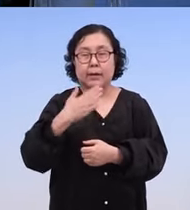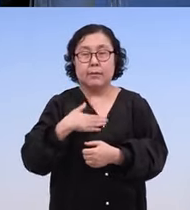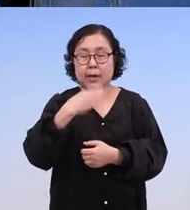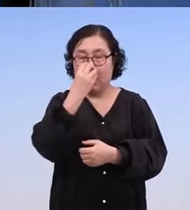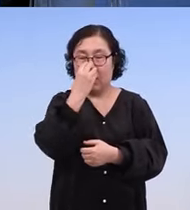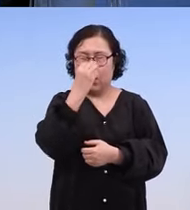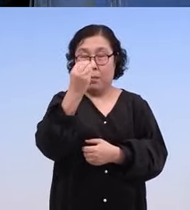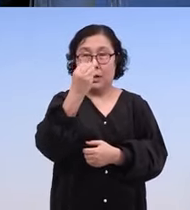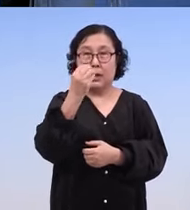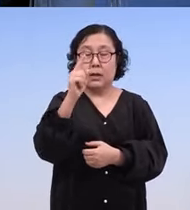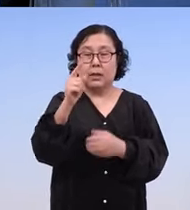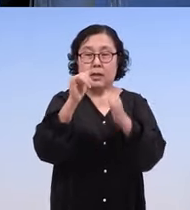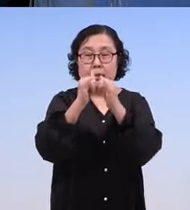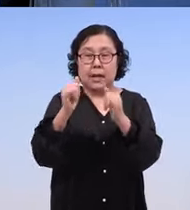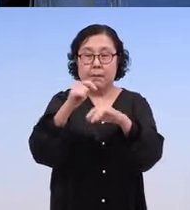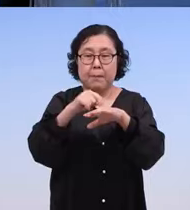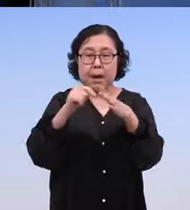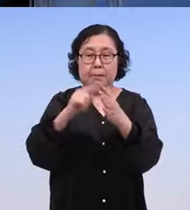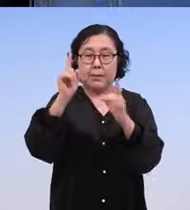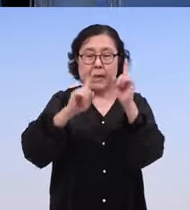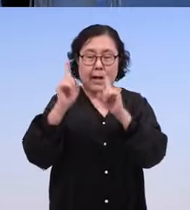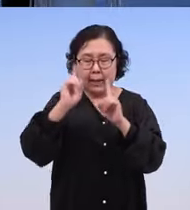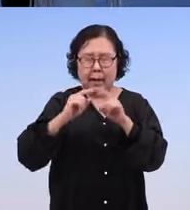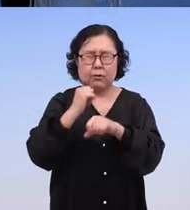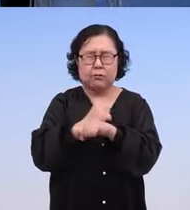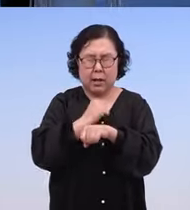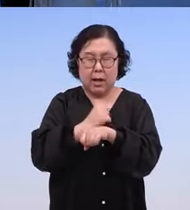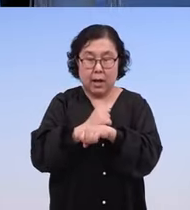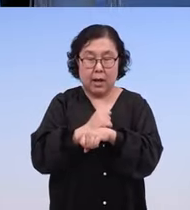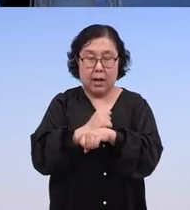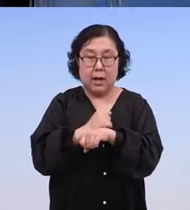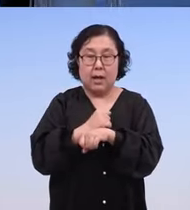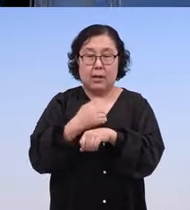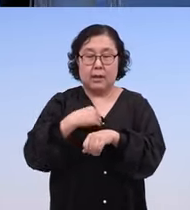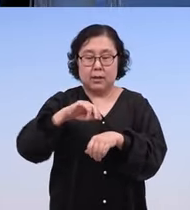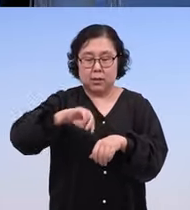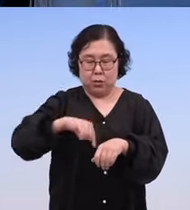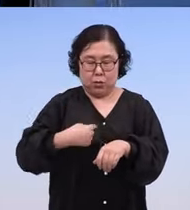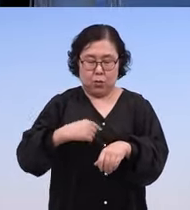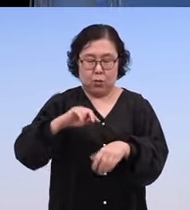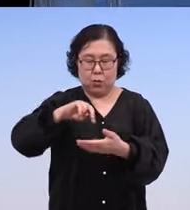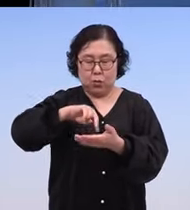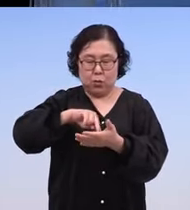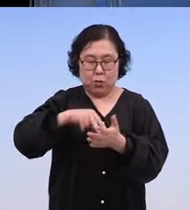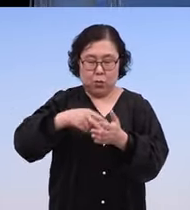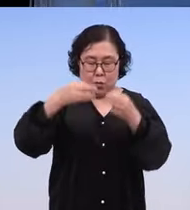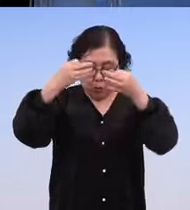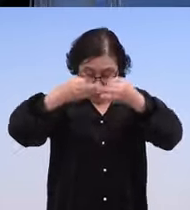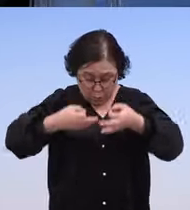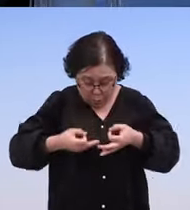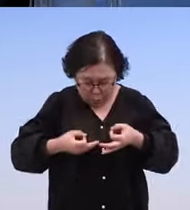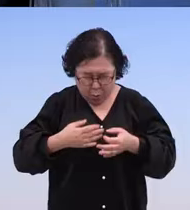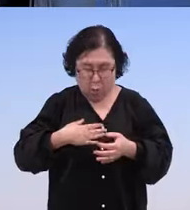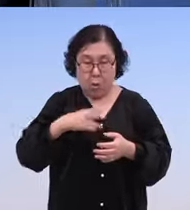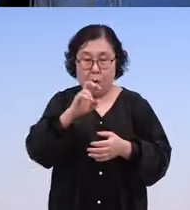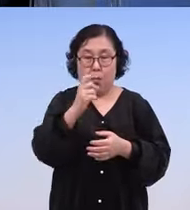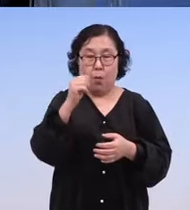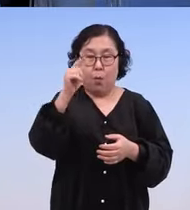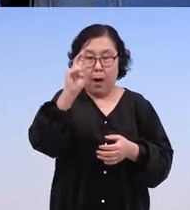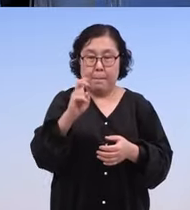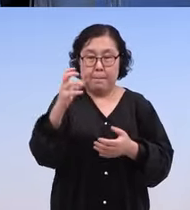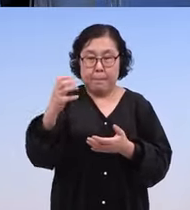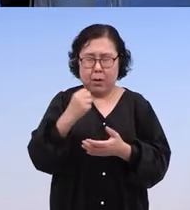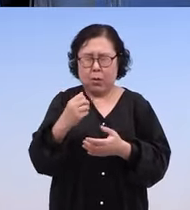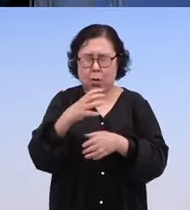저의 교만이 그 사람의 마음을 상하게 했구나. 이렇게 저를 돌아보았고, 모함받고 원망하는